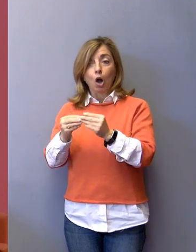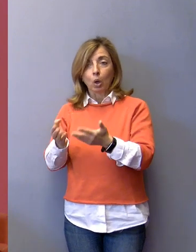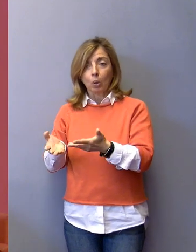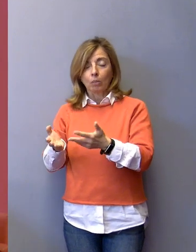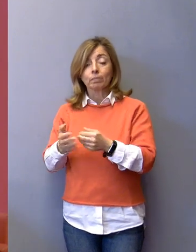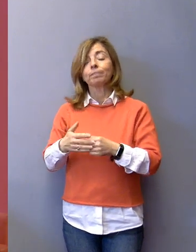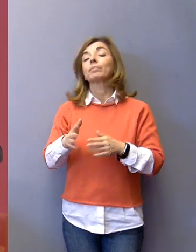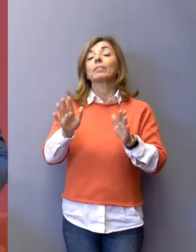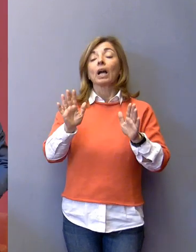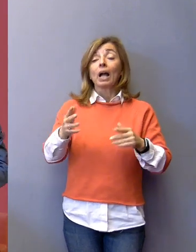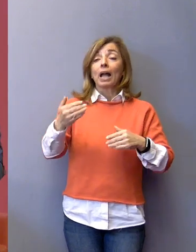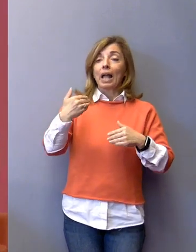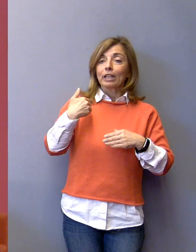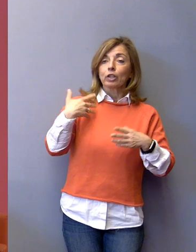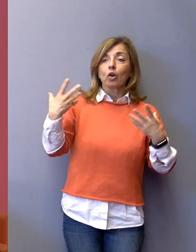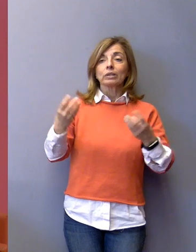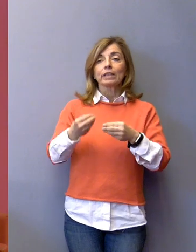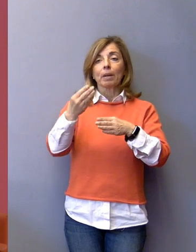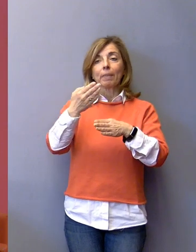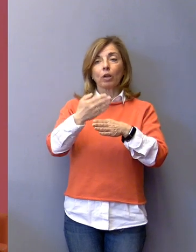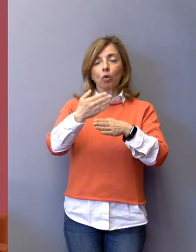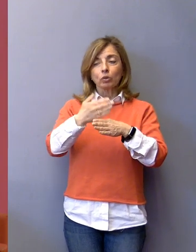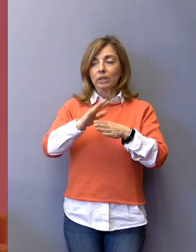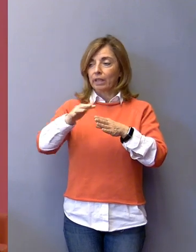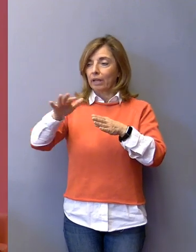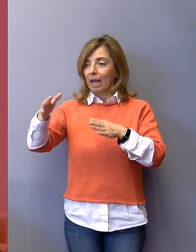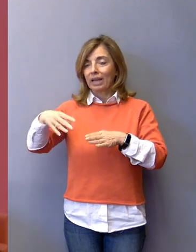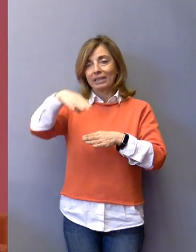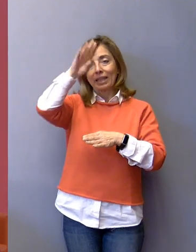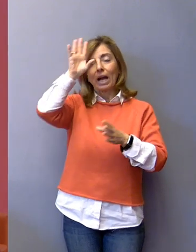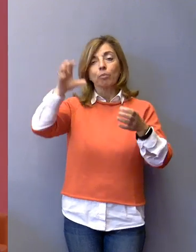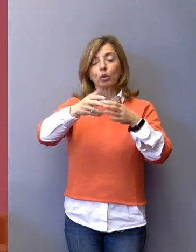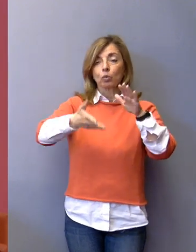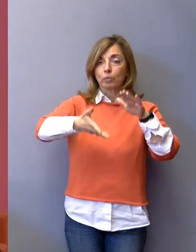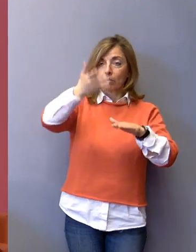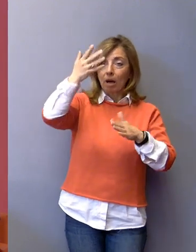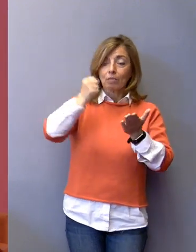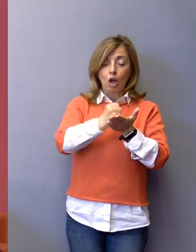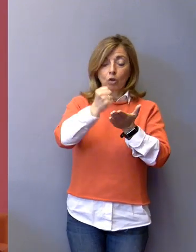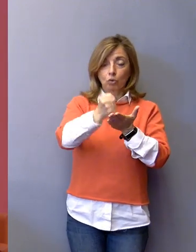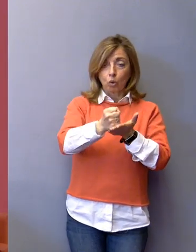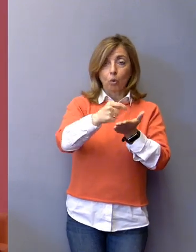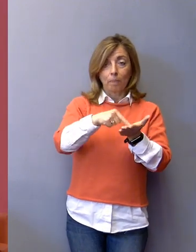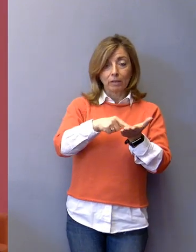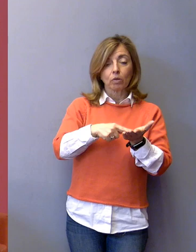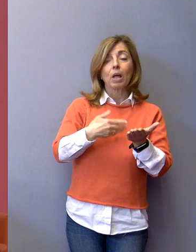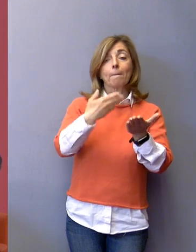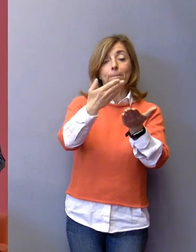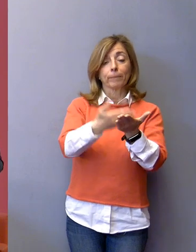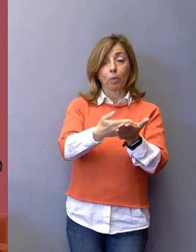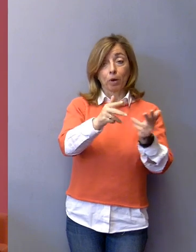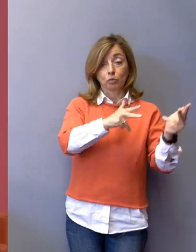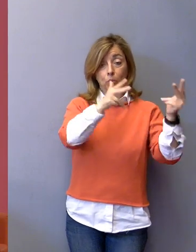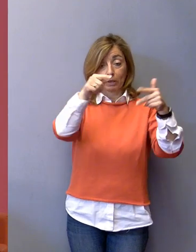io consigliere Gozzi e tutti gli altri colleghi capigruppo di maggioranza di portare consigliera Lodi oggi in aula e di votarlo